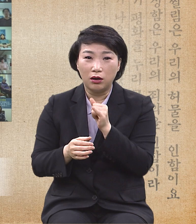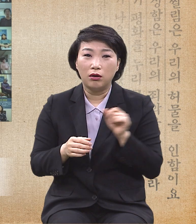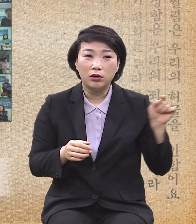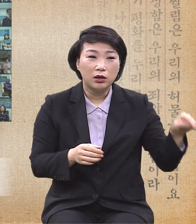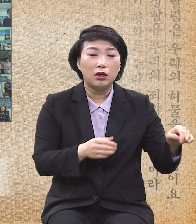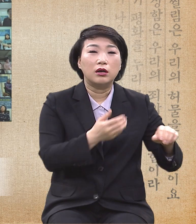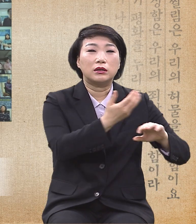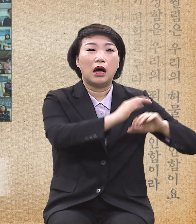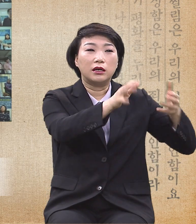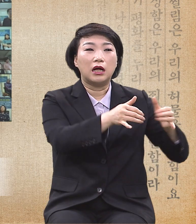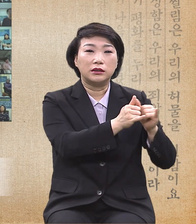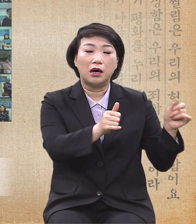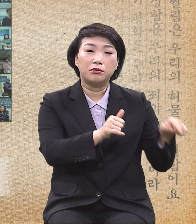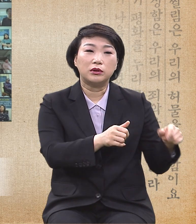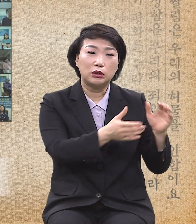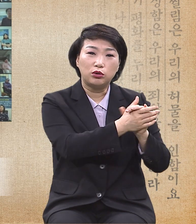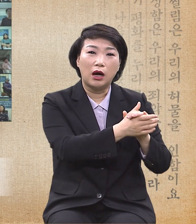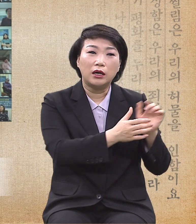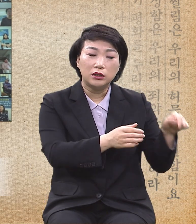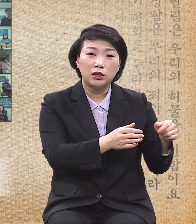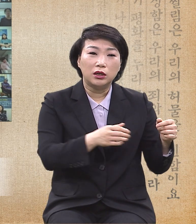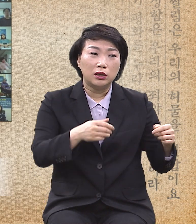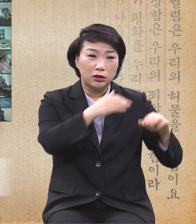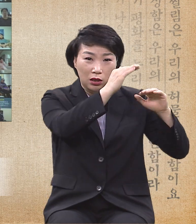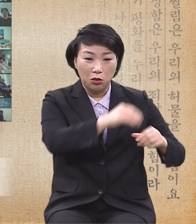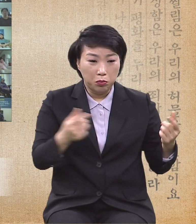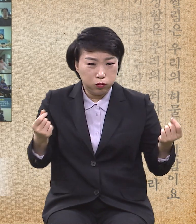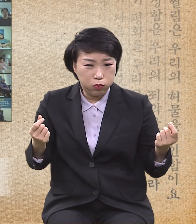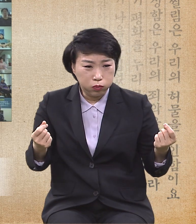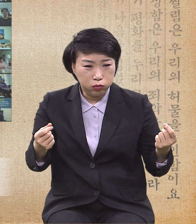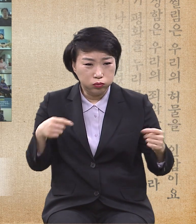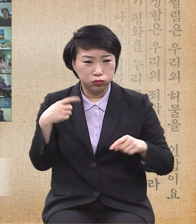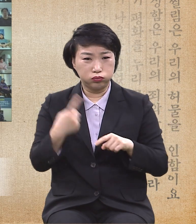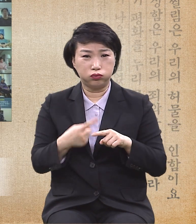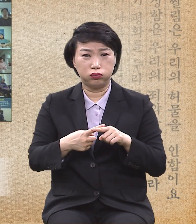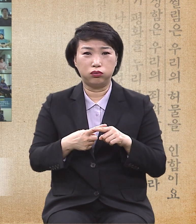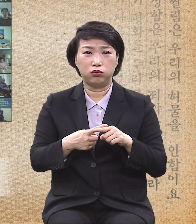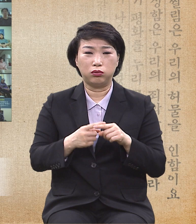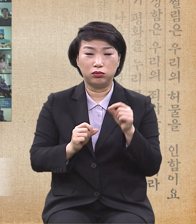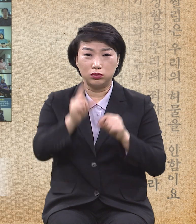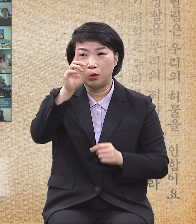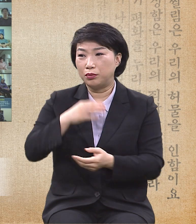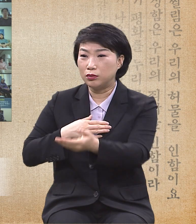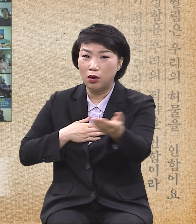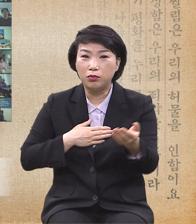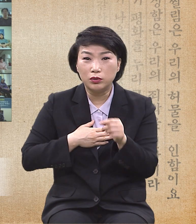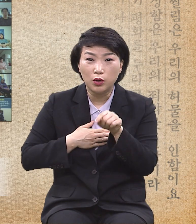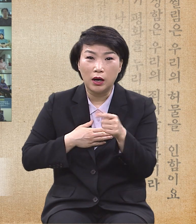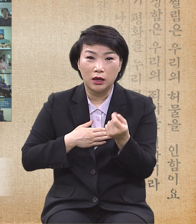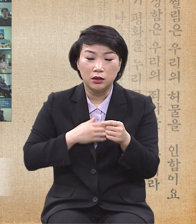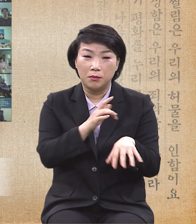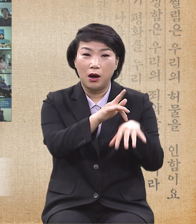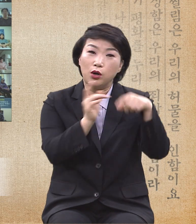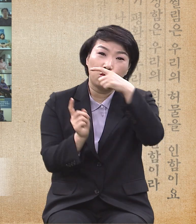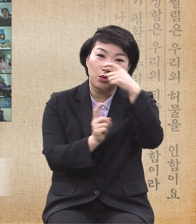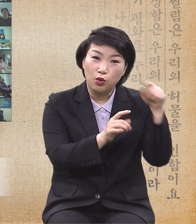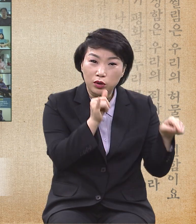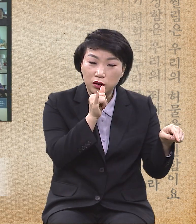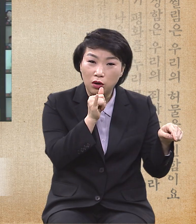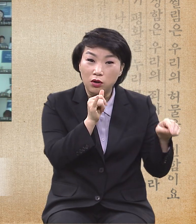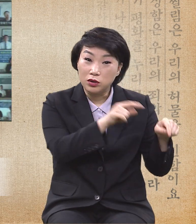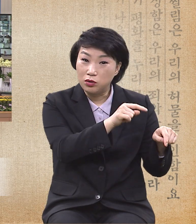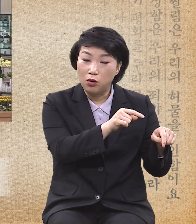똑같이 이방인과 같이 기도하는 사람 좀 많소. 마귀는 그렇게 하라는 거예요.